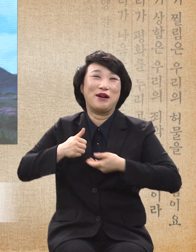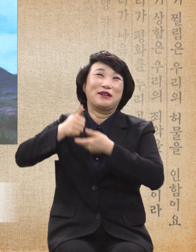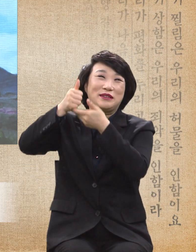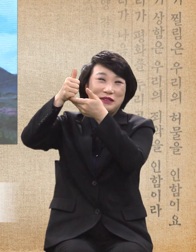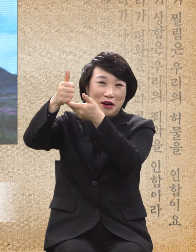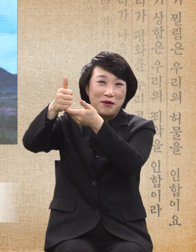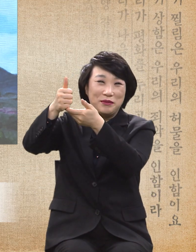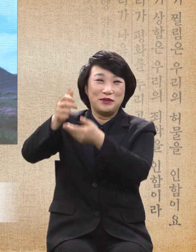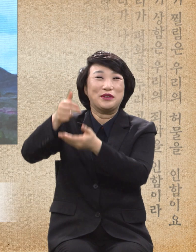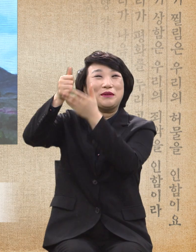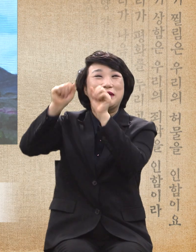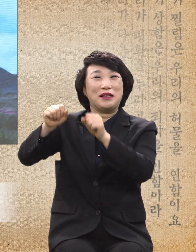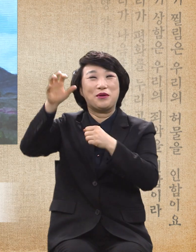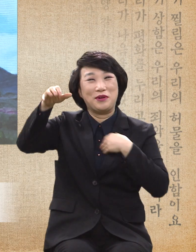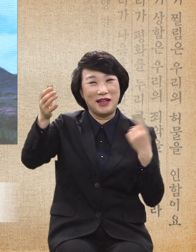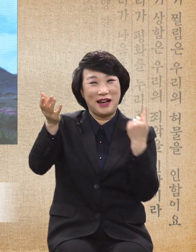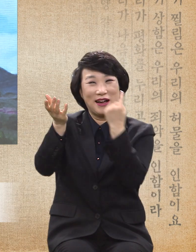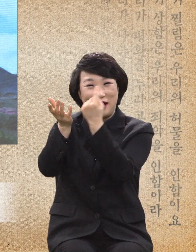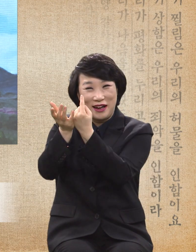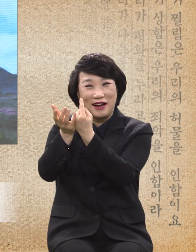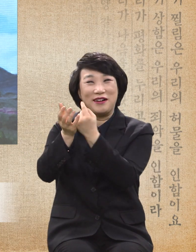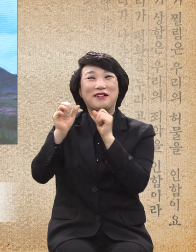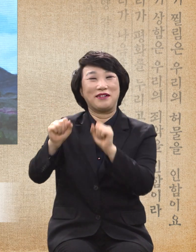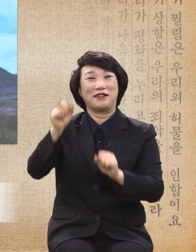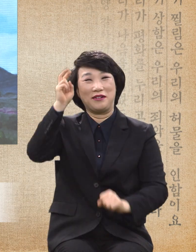영접하여 나 있는 곳에 있게 하겠느냐.